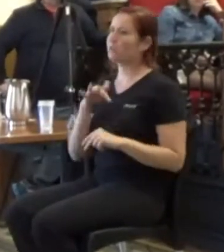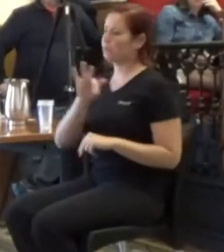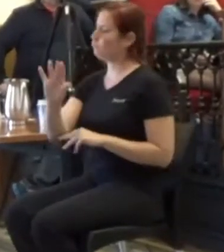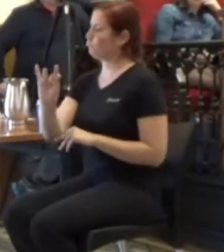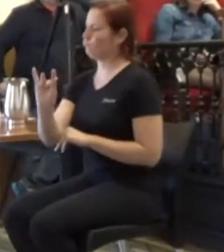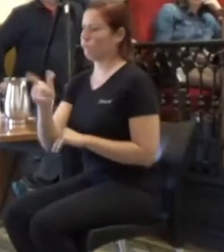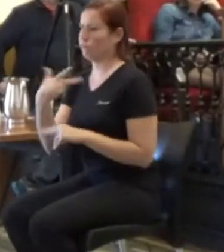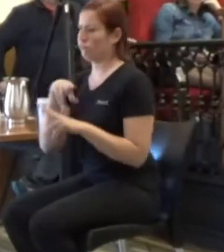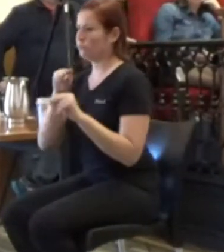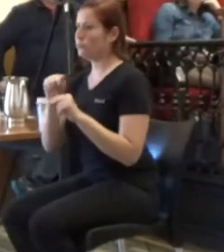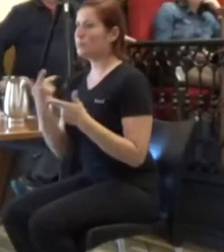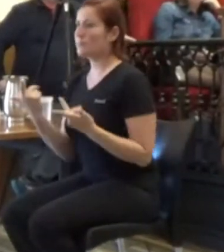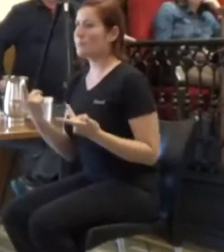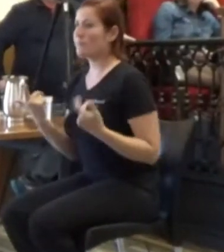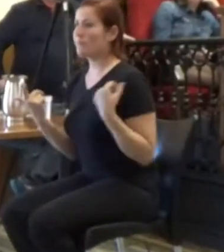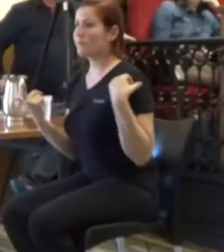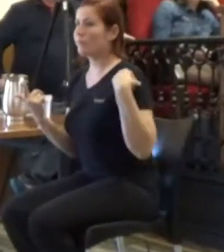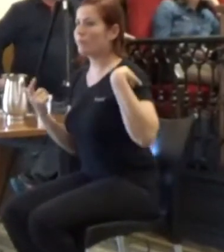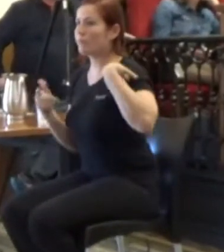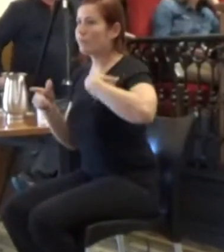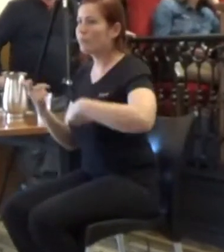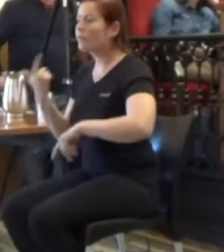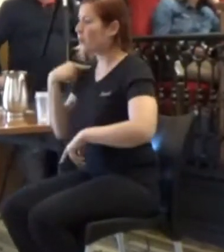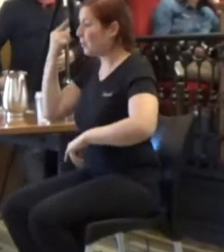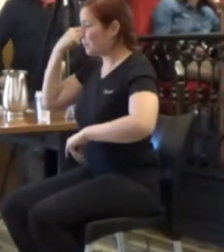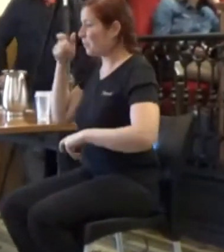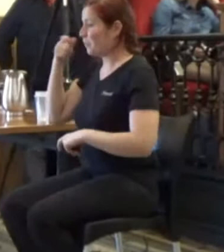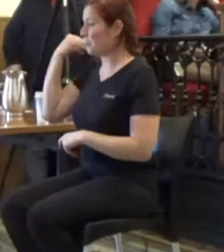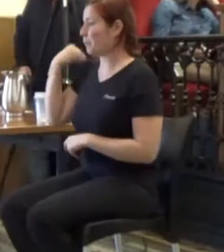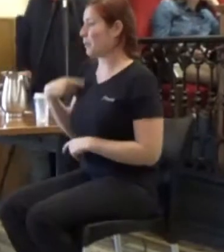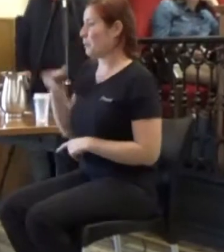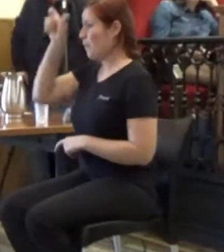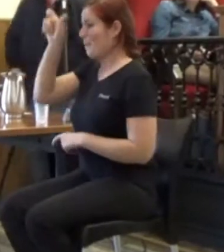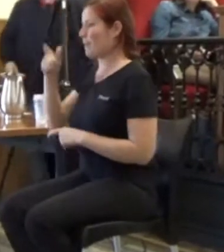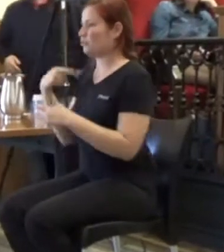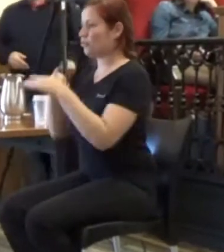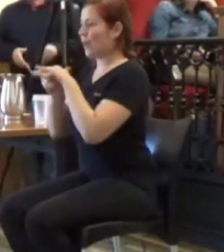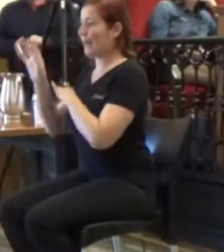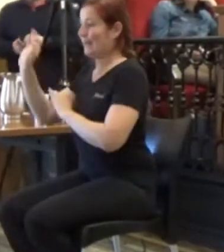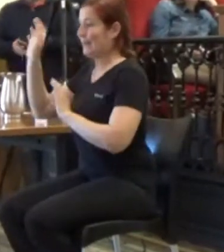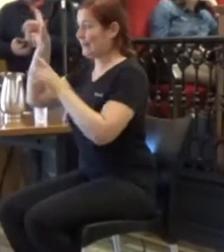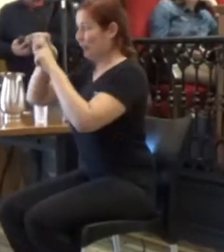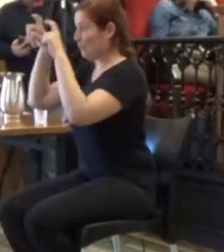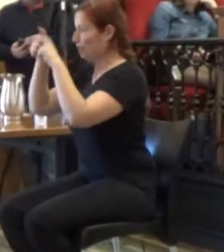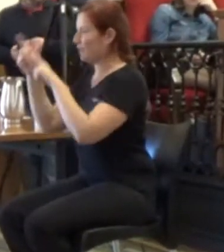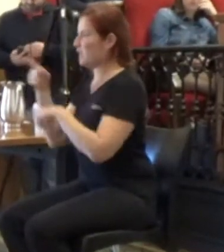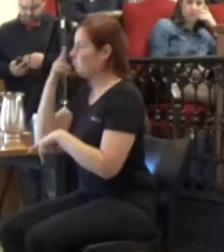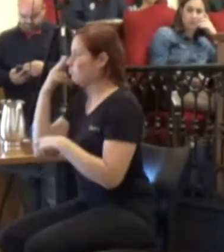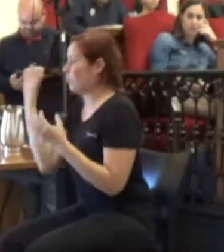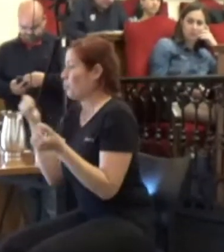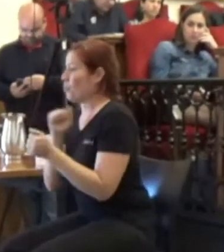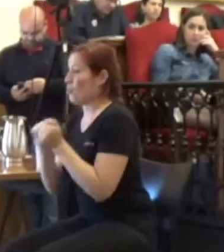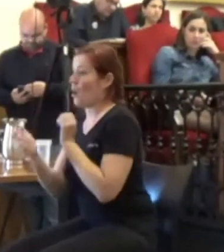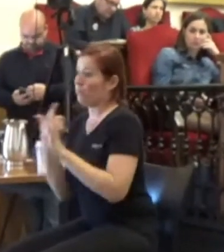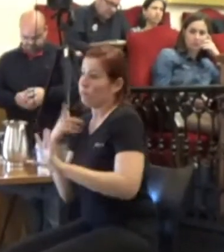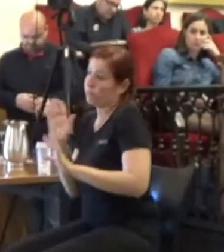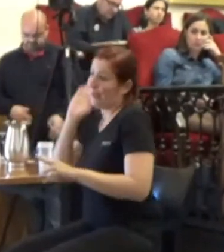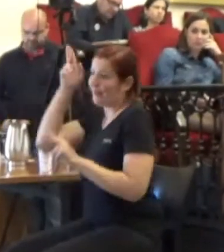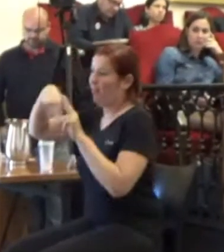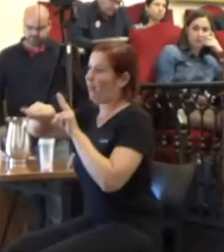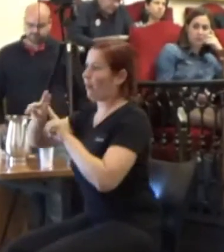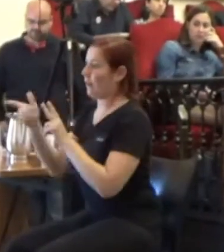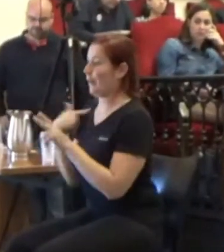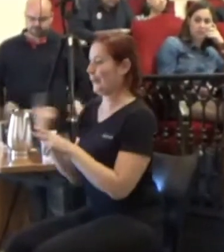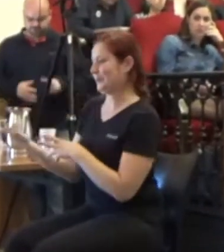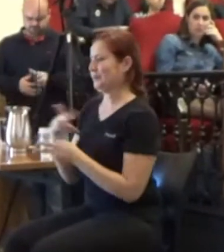supuesto. Y no porque entonces al gerente de la empresa lo que le interesaba era cobrar las subvenciones de la Generalitat para mantenerme dentro de ella, y que